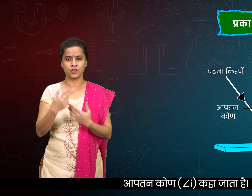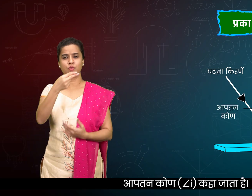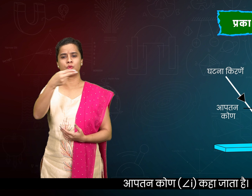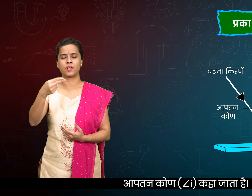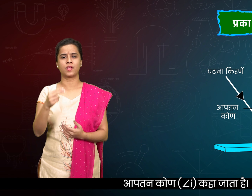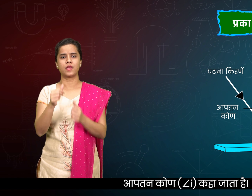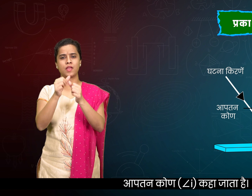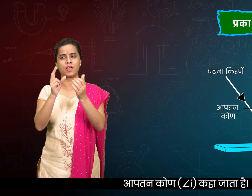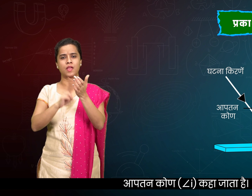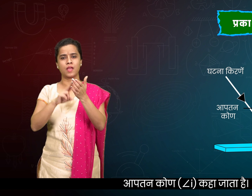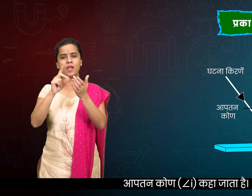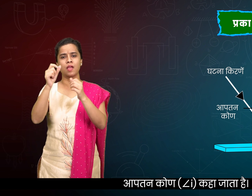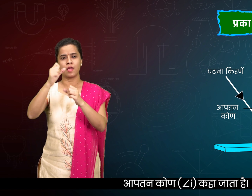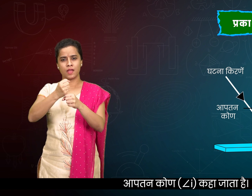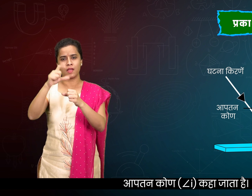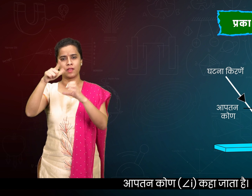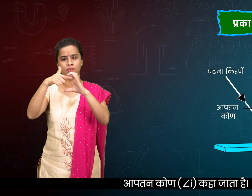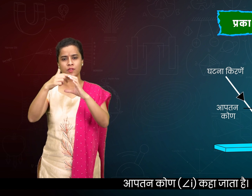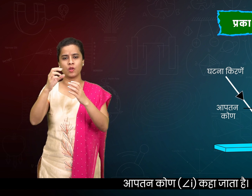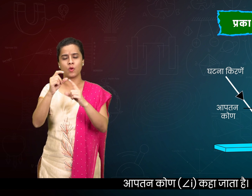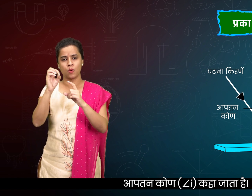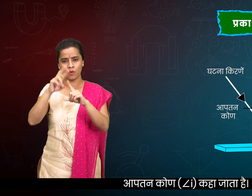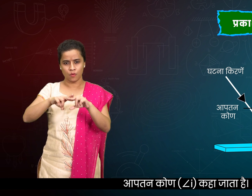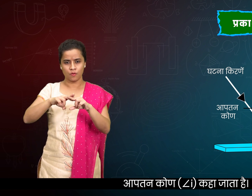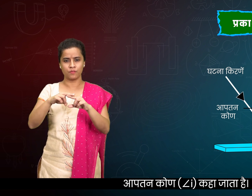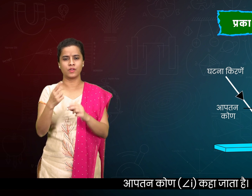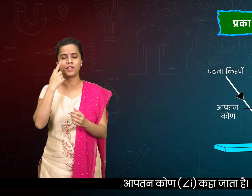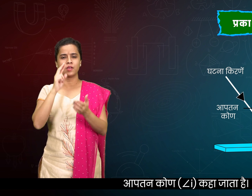आपतन कोण कहा जाता है।